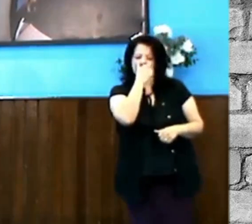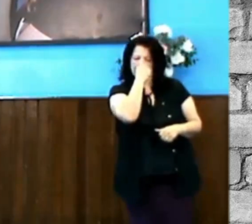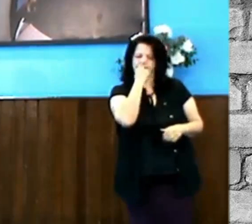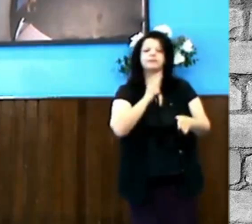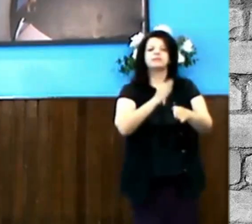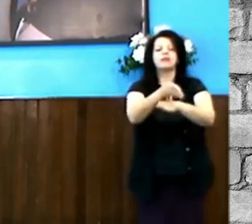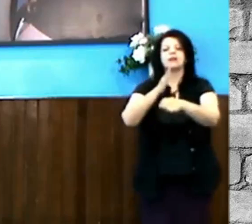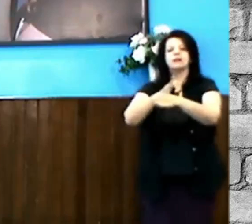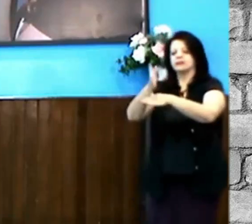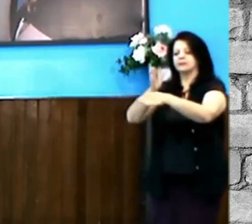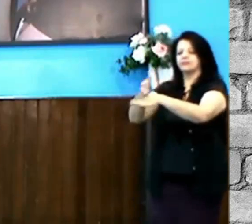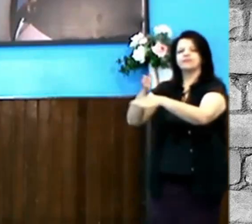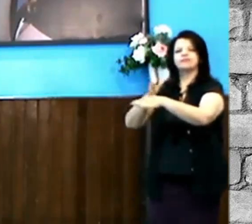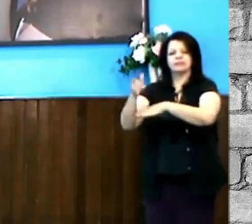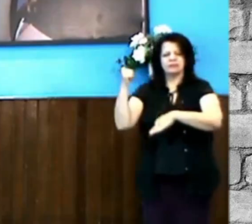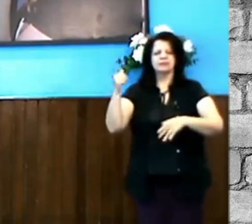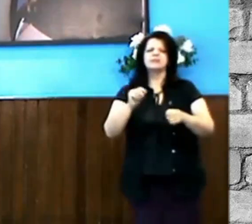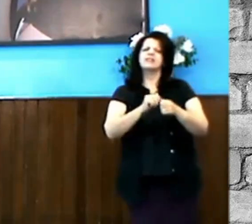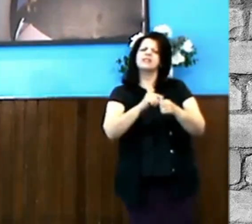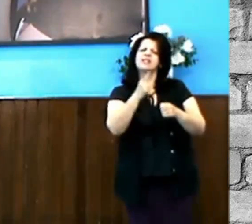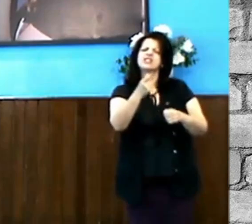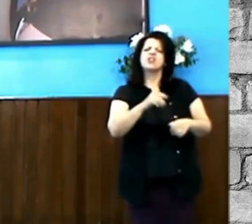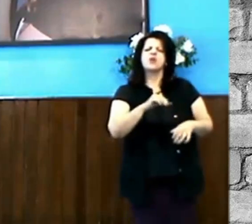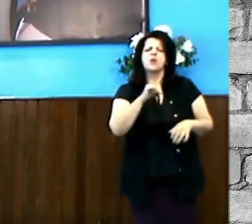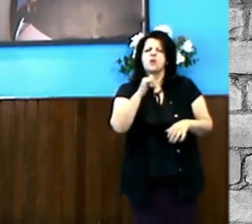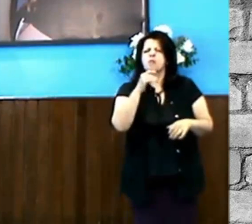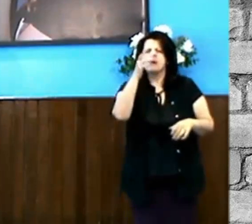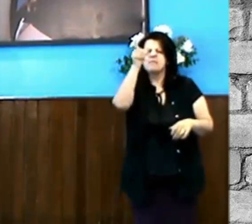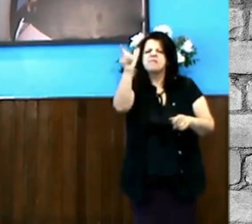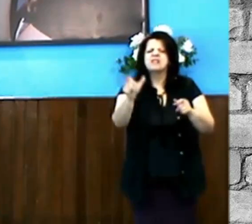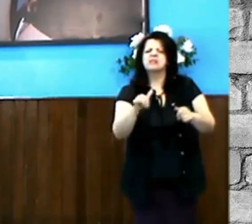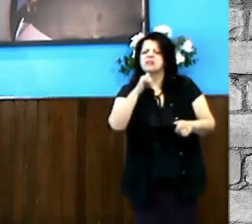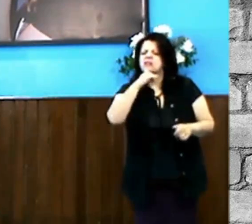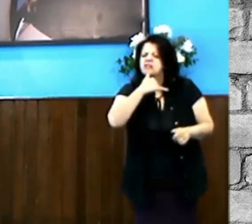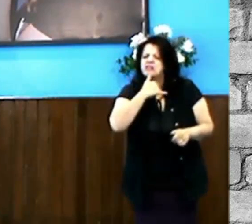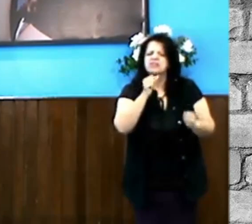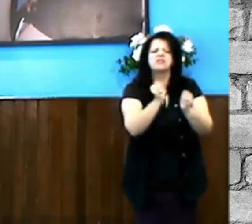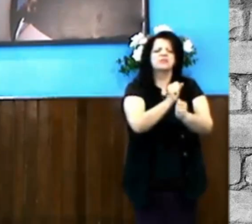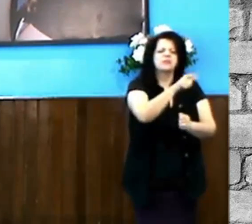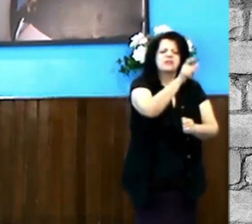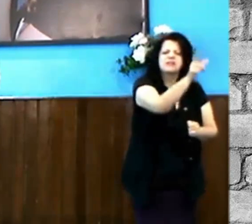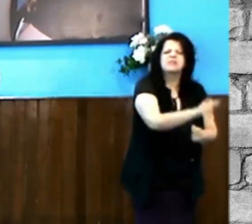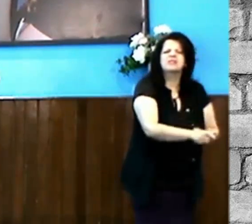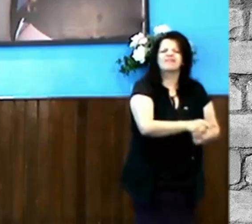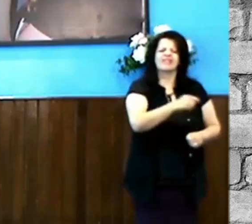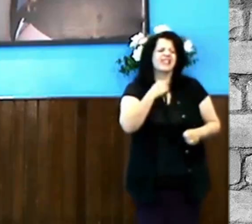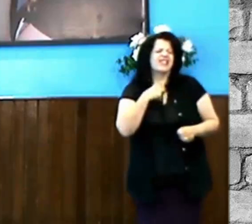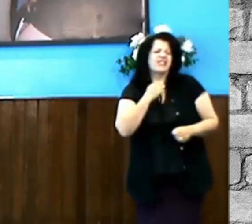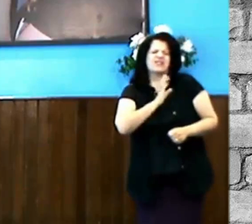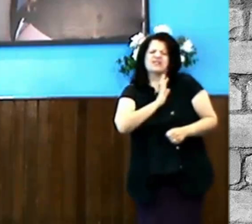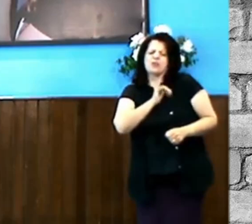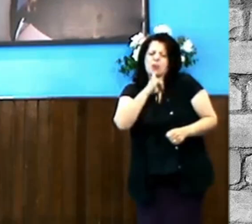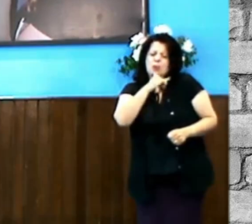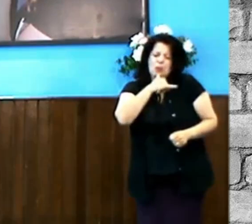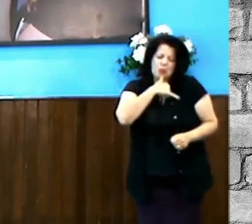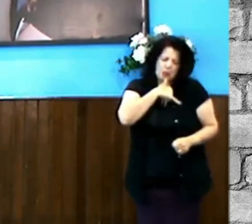visitas pastorais, visitei alguém e essa pessoa estava magoada com outra pessoa. E aí essa pessoa dizia assim: olha, pastor, eu fiquei muito magoado com fulano de tal, mas eu já